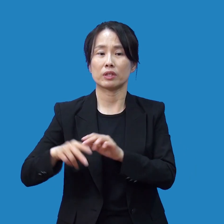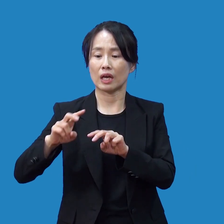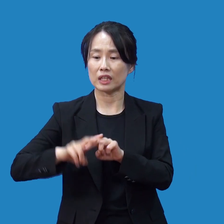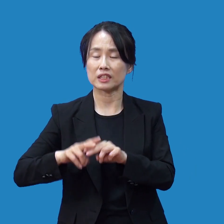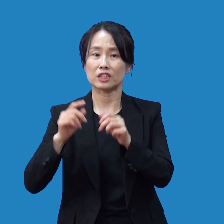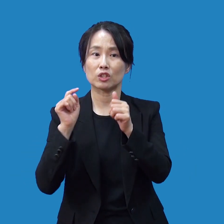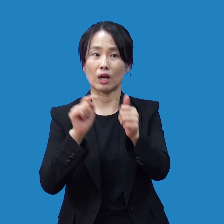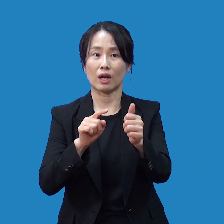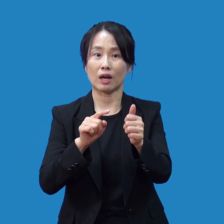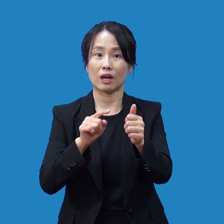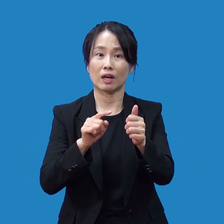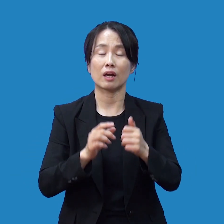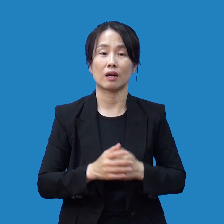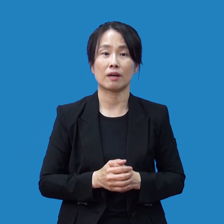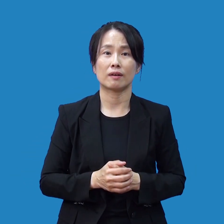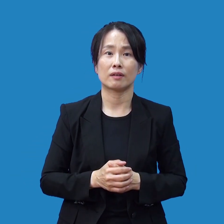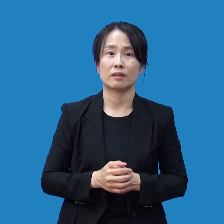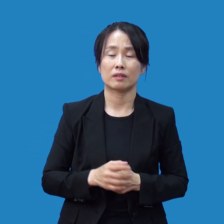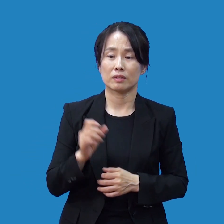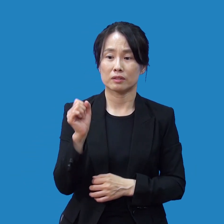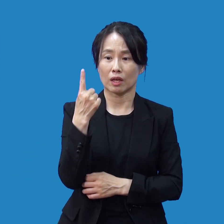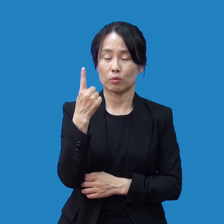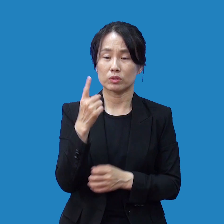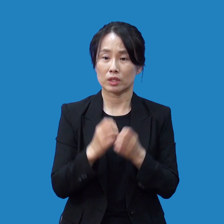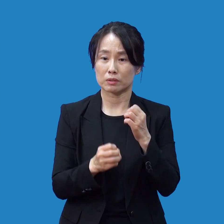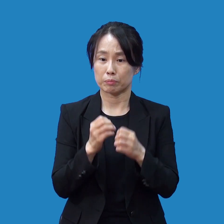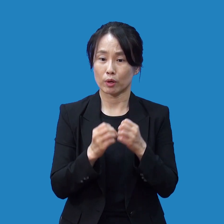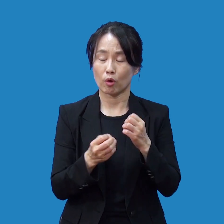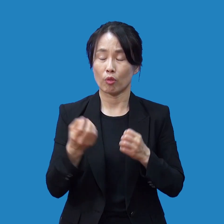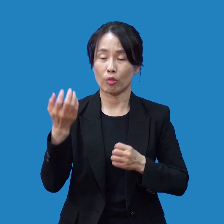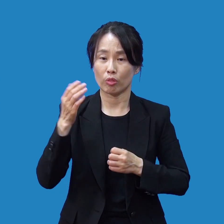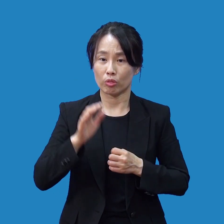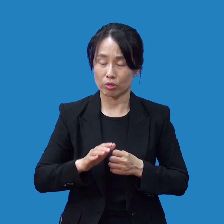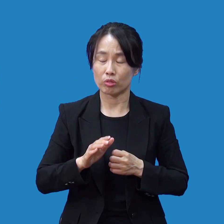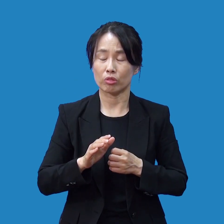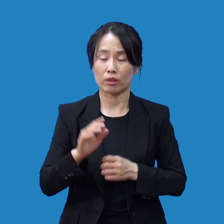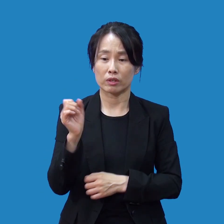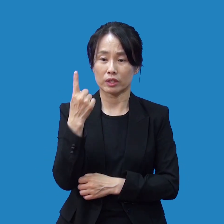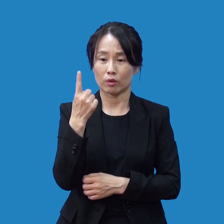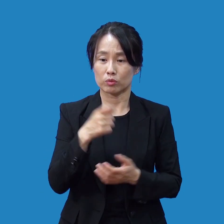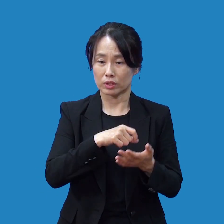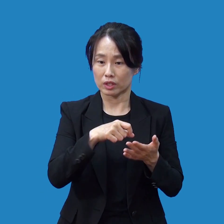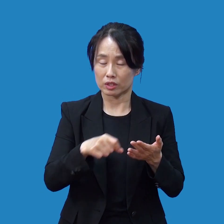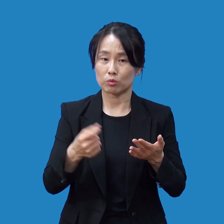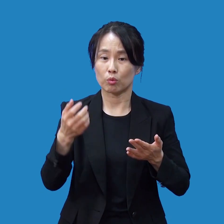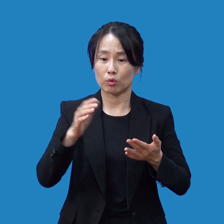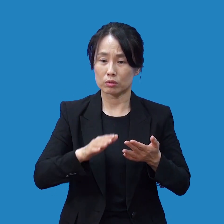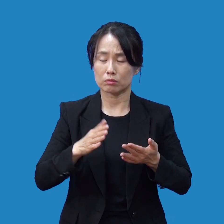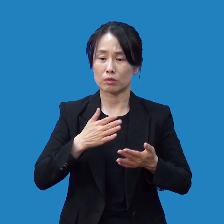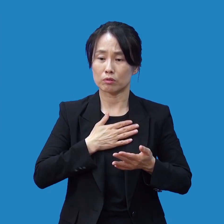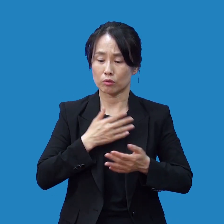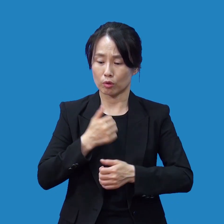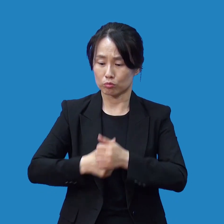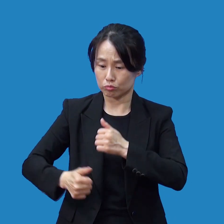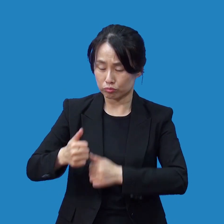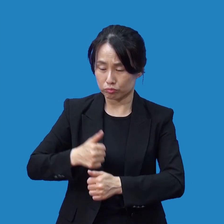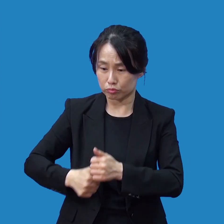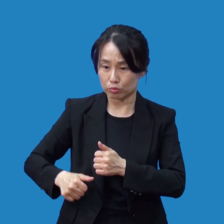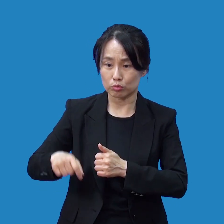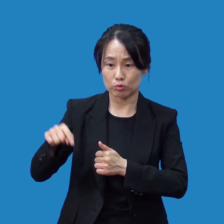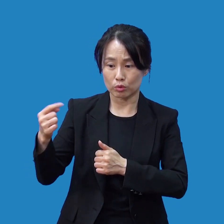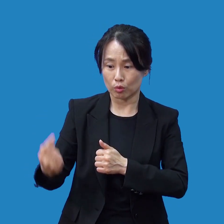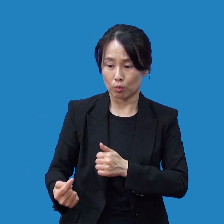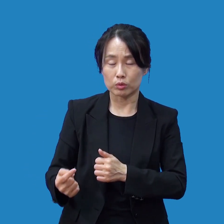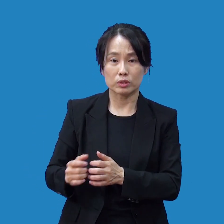하셨도다. 분명히 다윗의 시편인데 다윗이 자기 후손으로 오실 메시아를 주라고